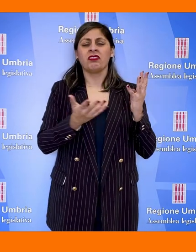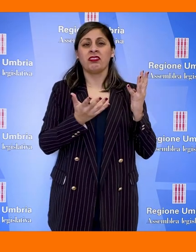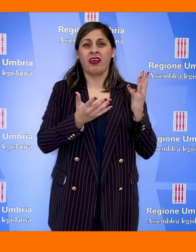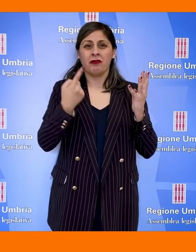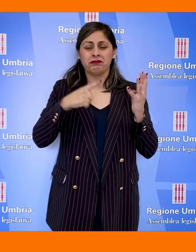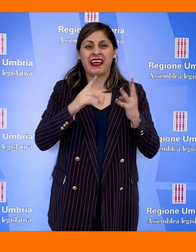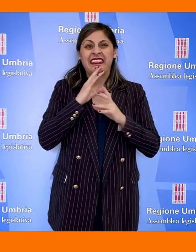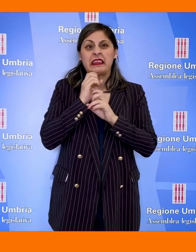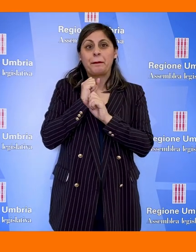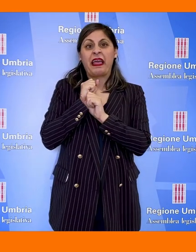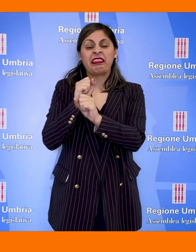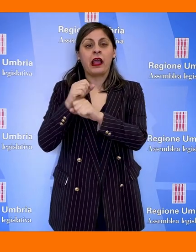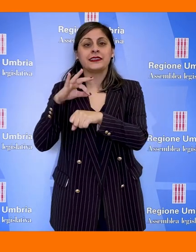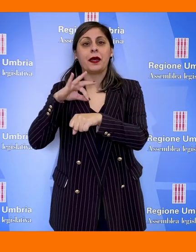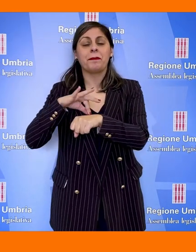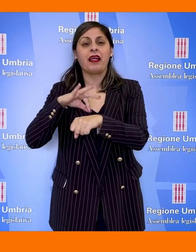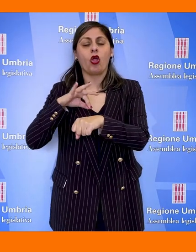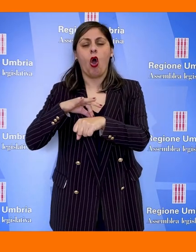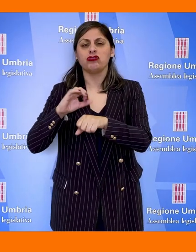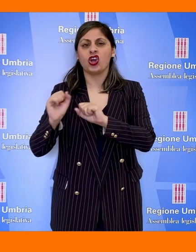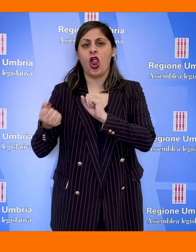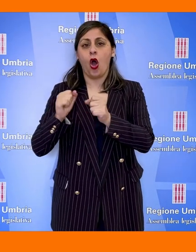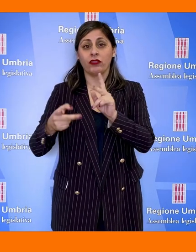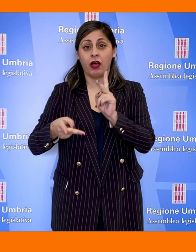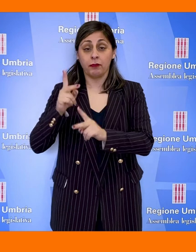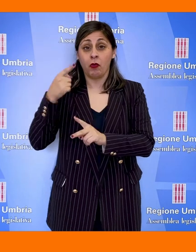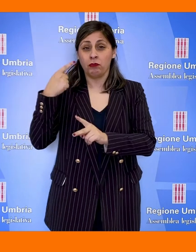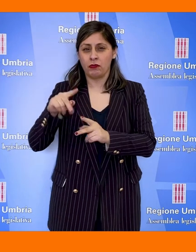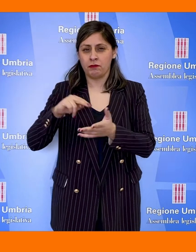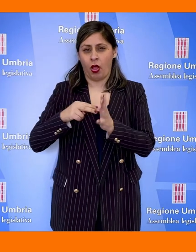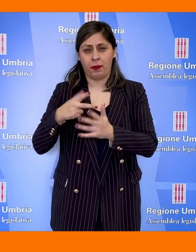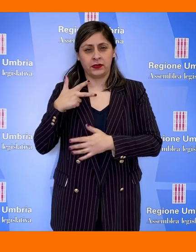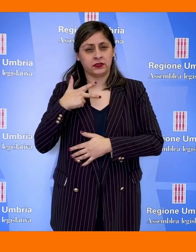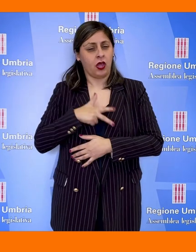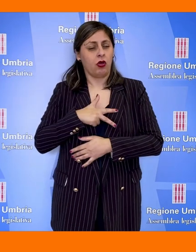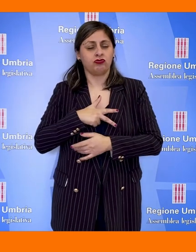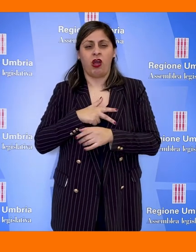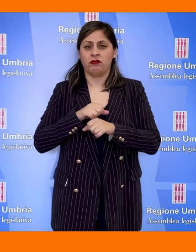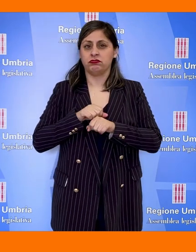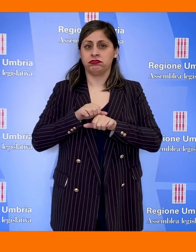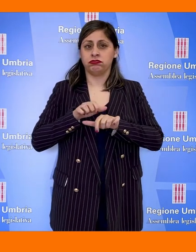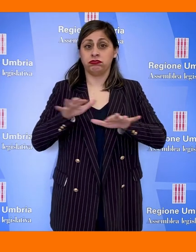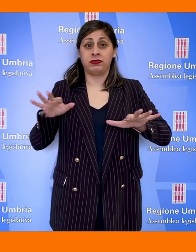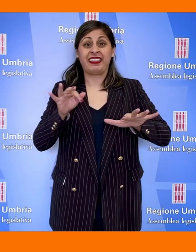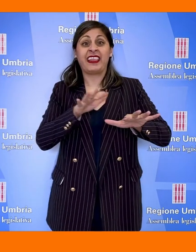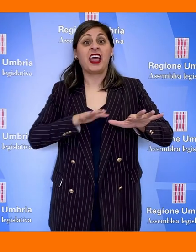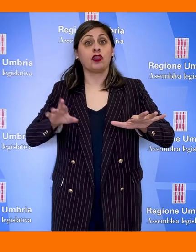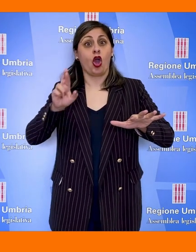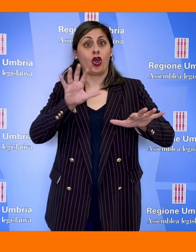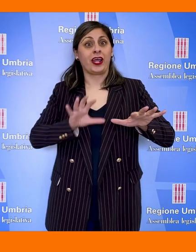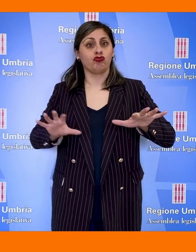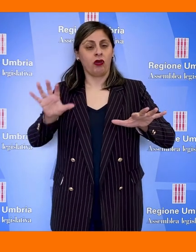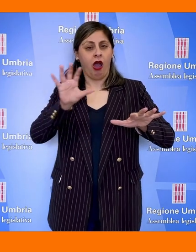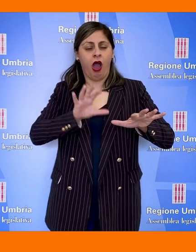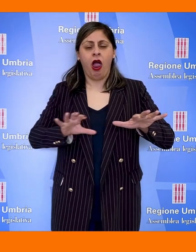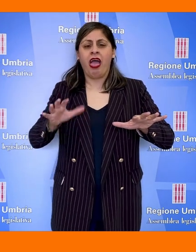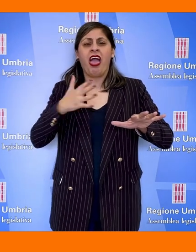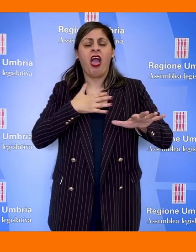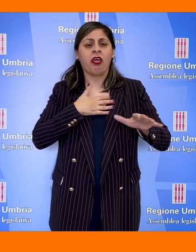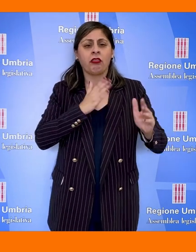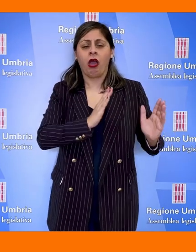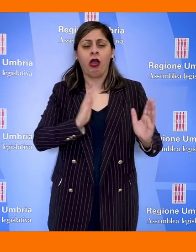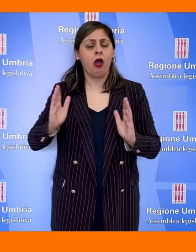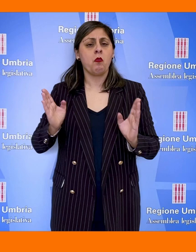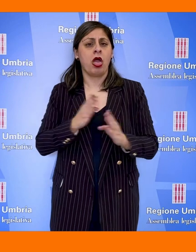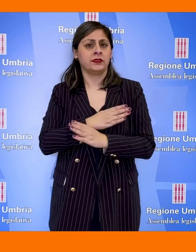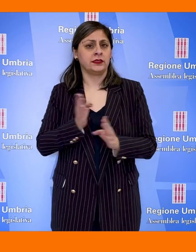Giunta nel contrasto alle dipendenze patologiche, una piaga sociale sempre più diffusa sul territorio regionale